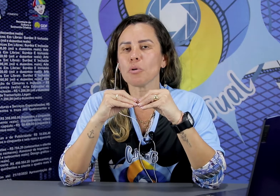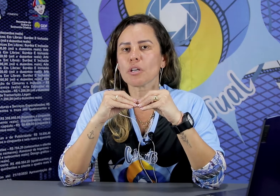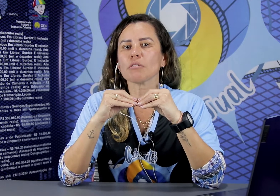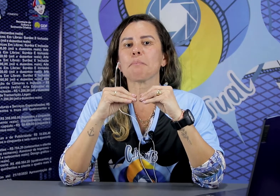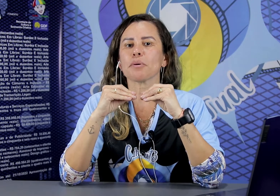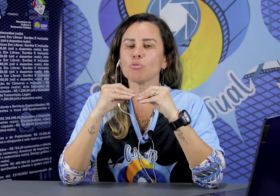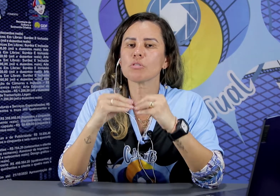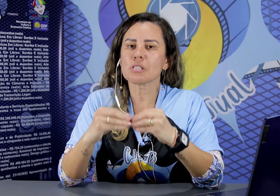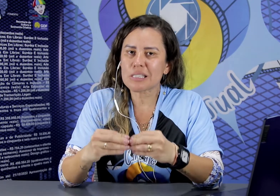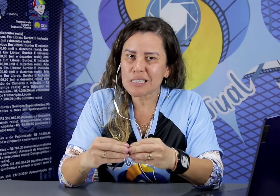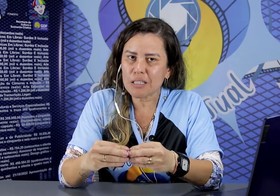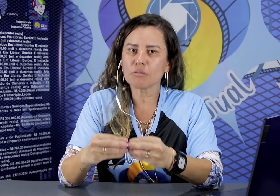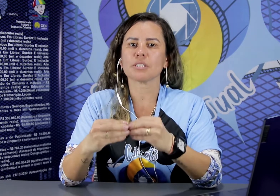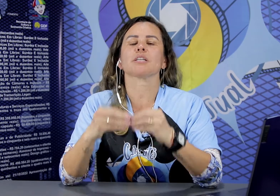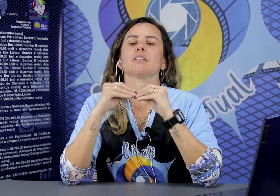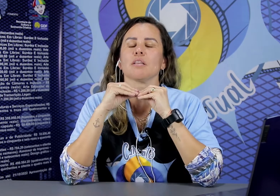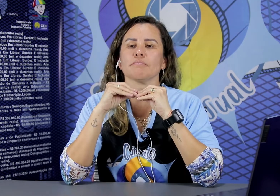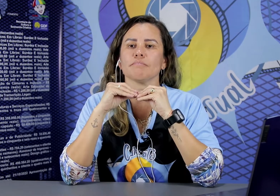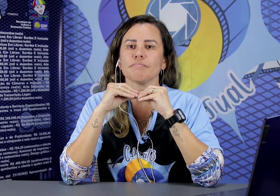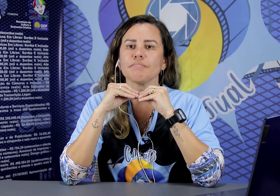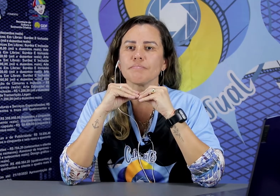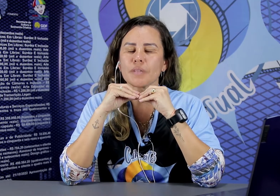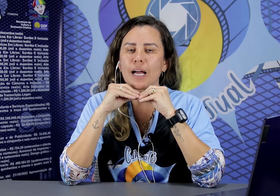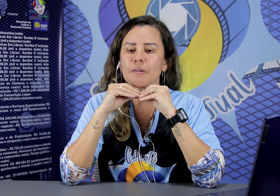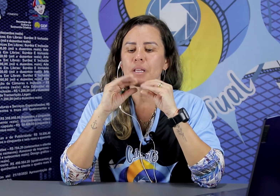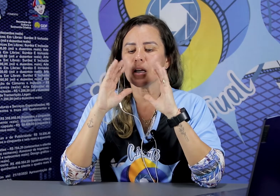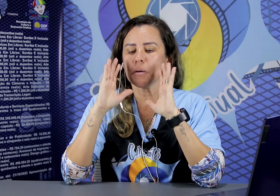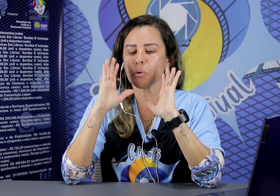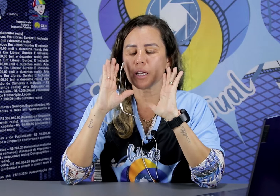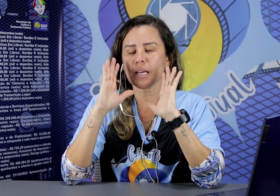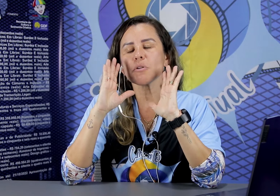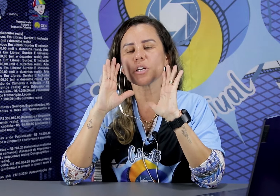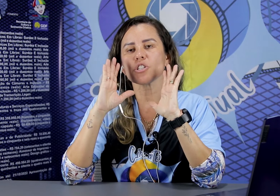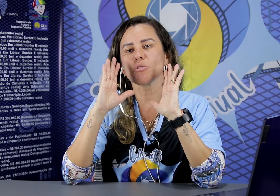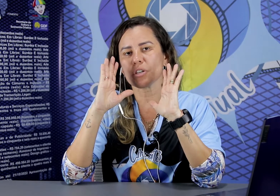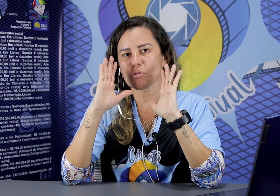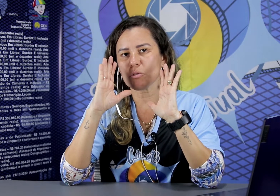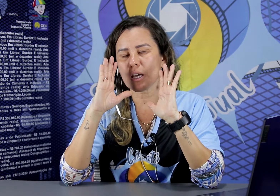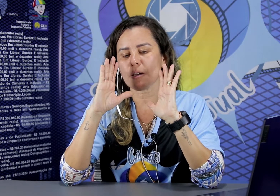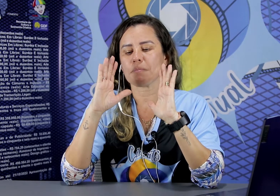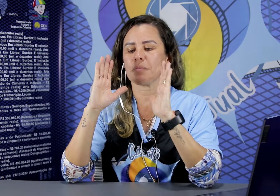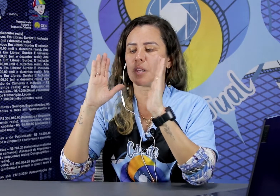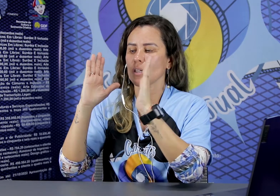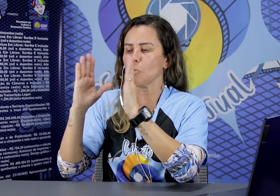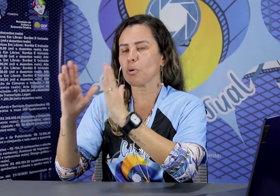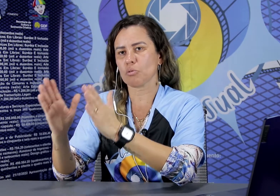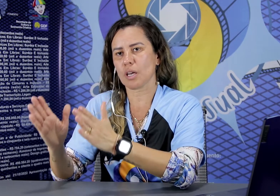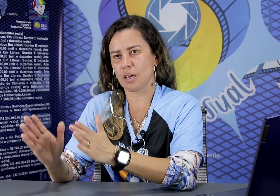pouquinho da produção escrita, tá? Porque lembram que a gente conversou que o